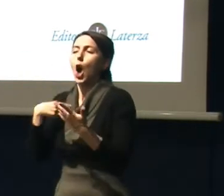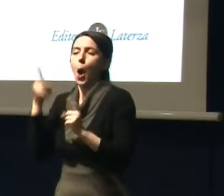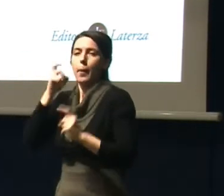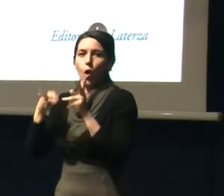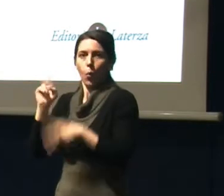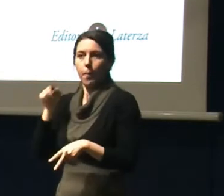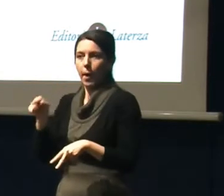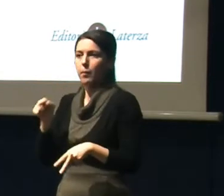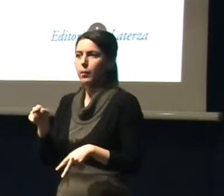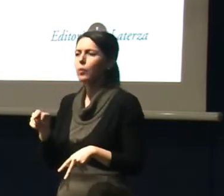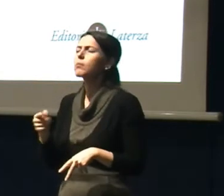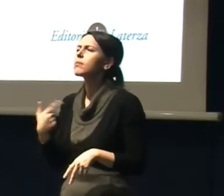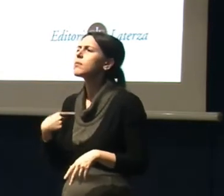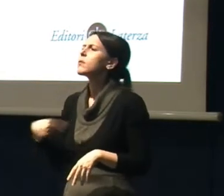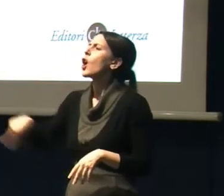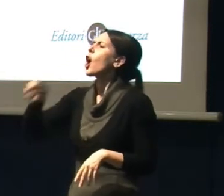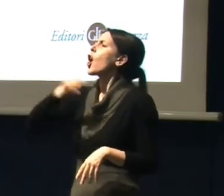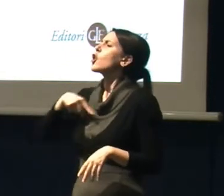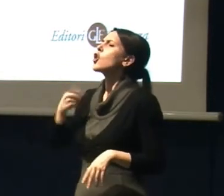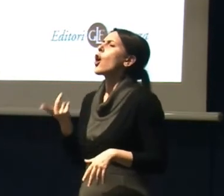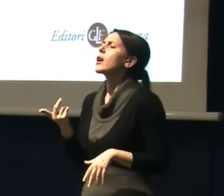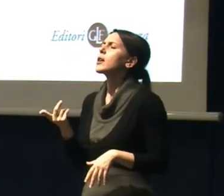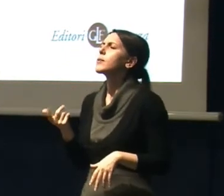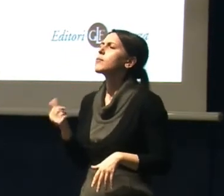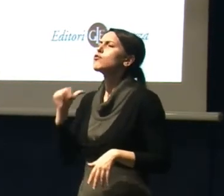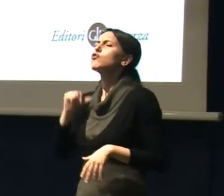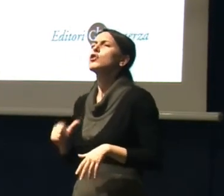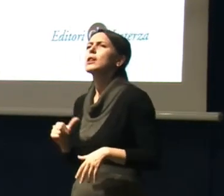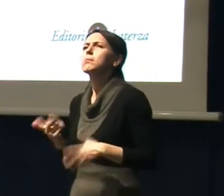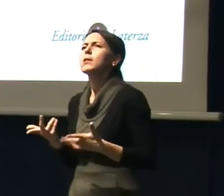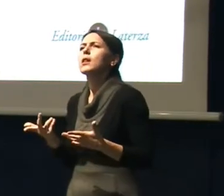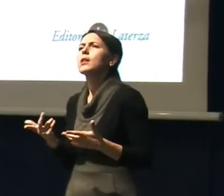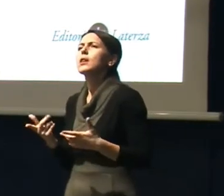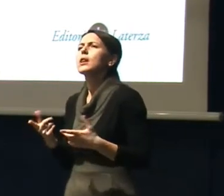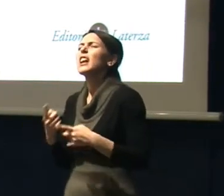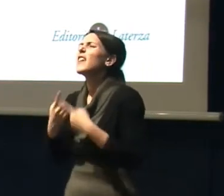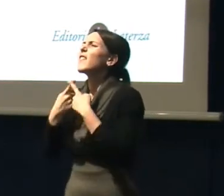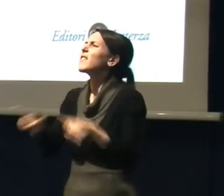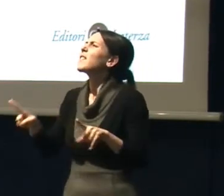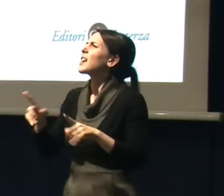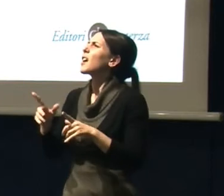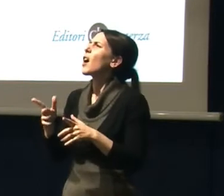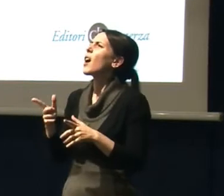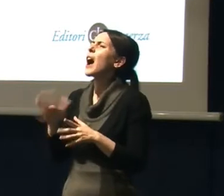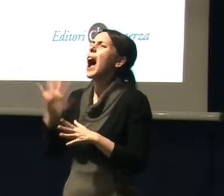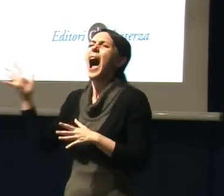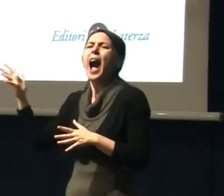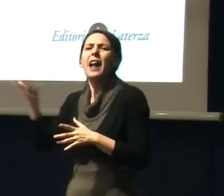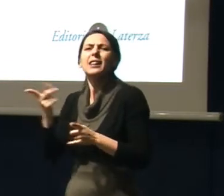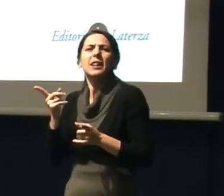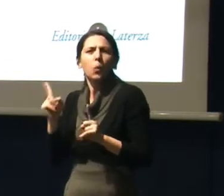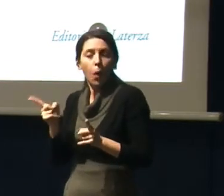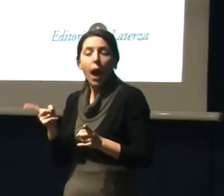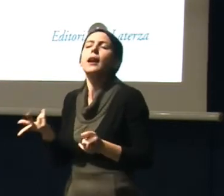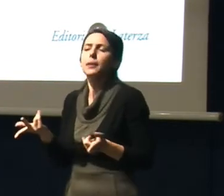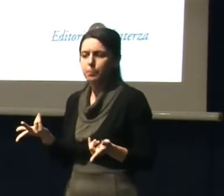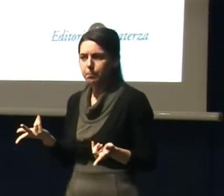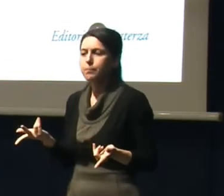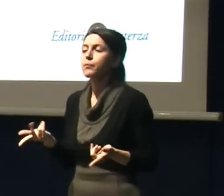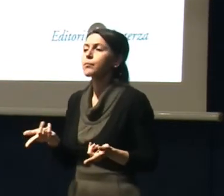cosa distingue noi da altre specie il fatto che la nostra che noi siamo del